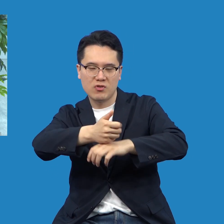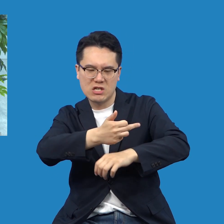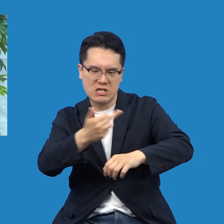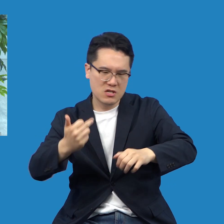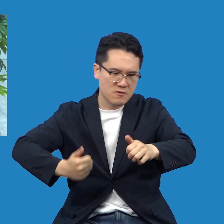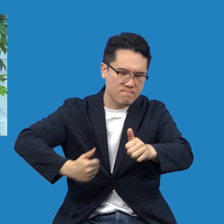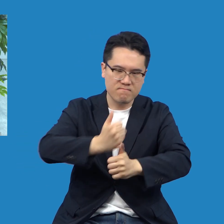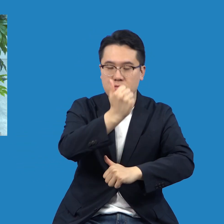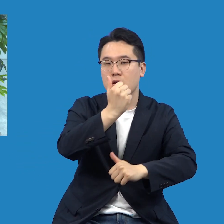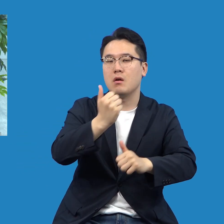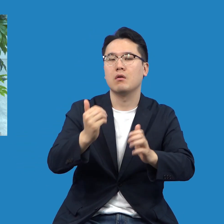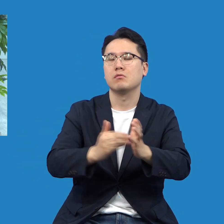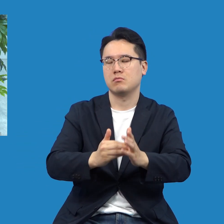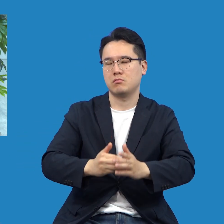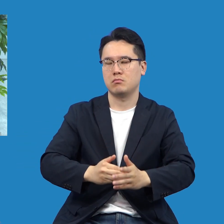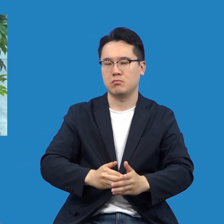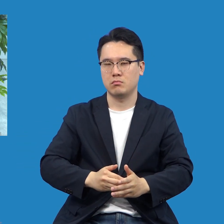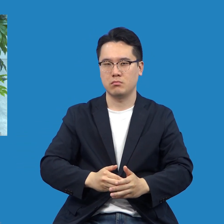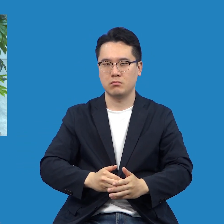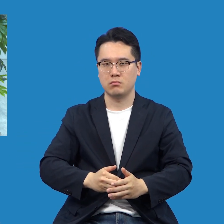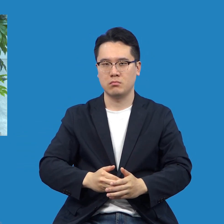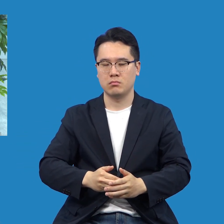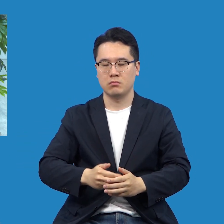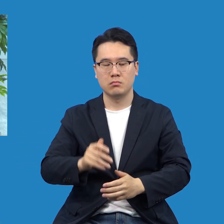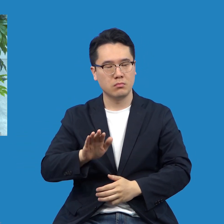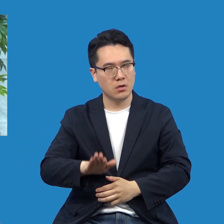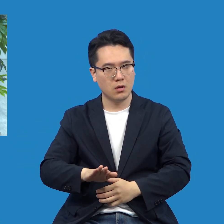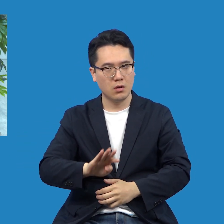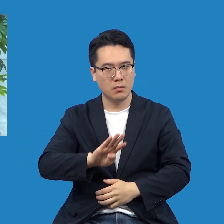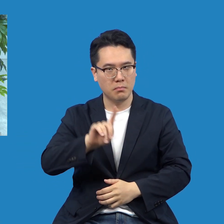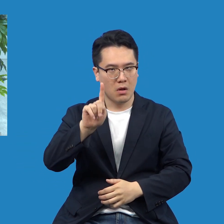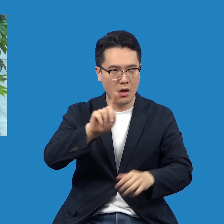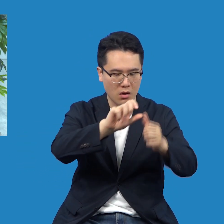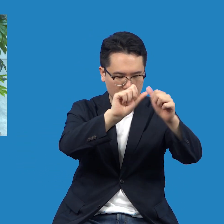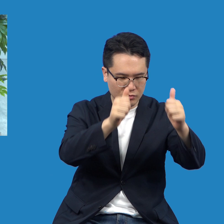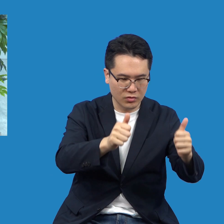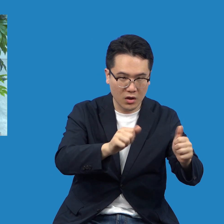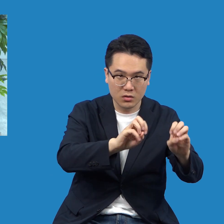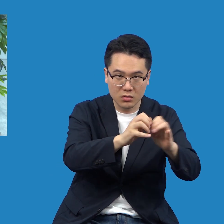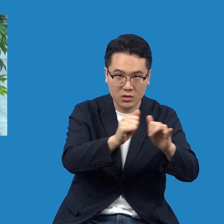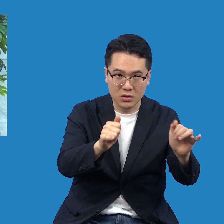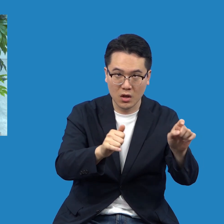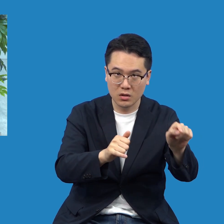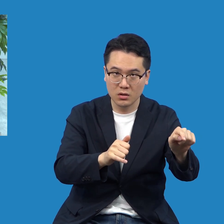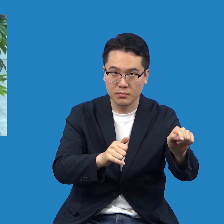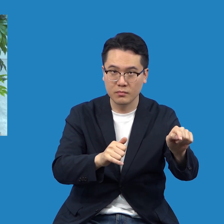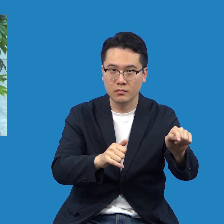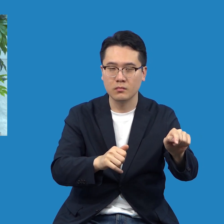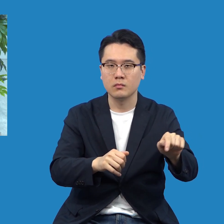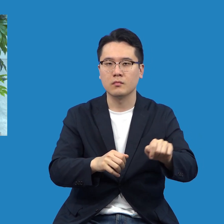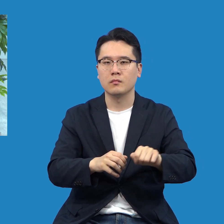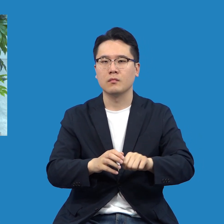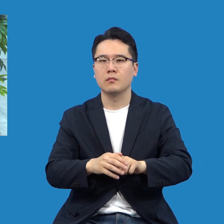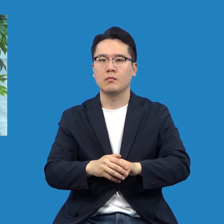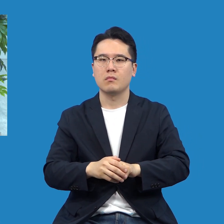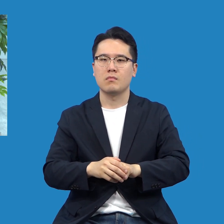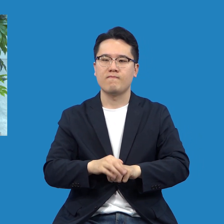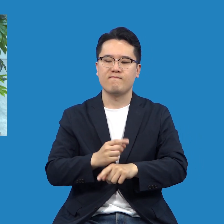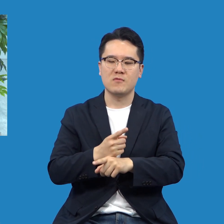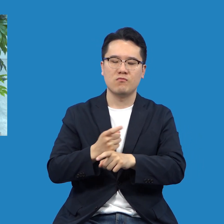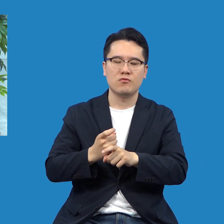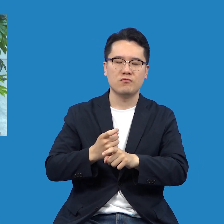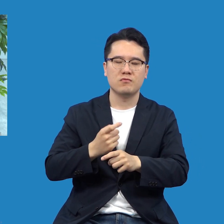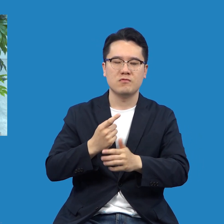그렇지만 바알 선지자들이 엘리야의 손에 죽은 것을 원수를 갚기 위해서